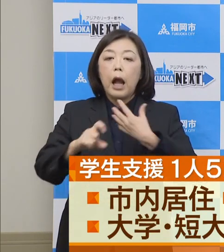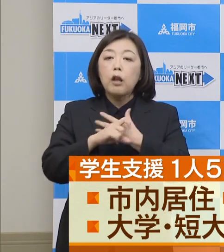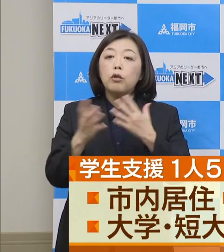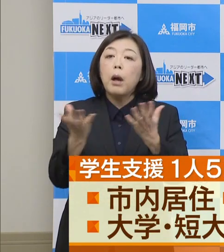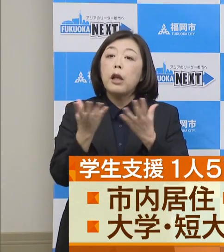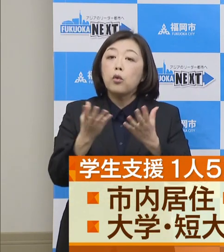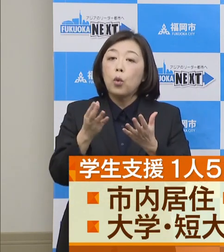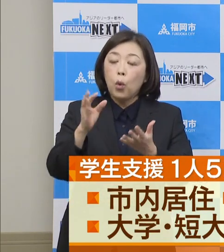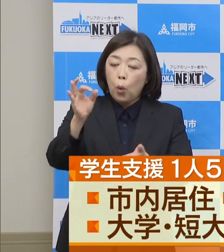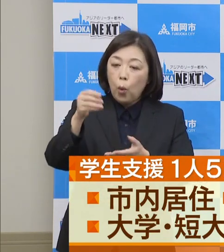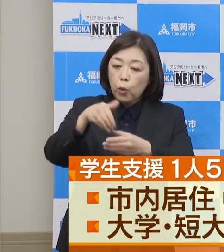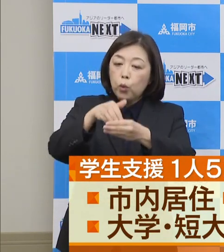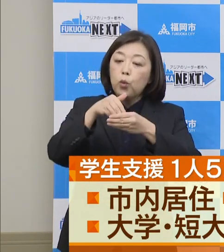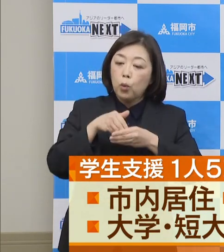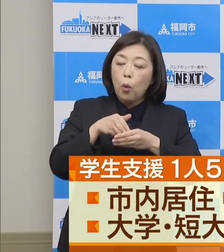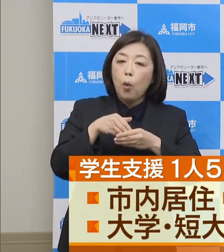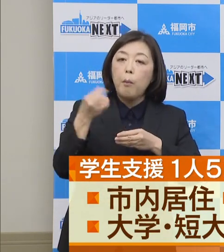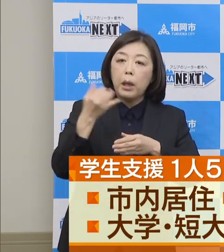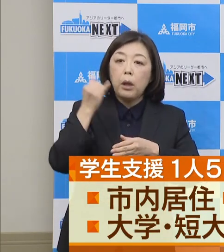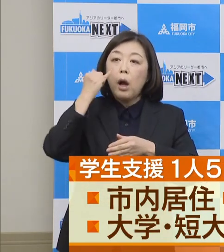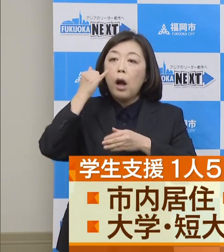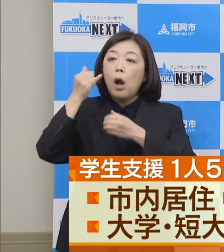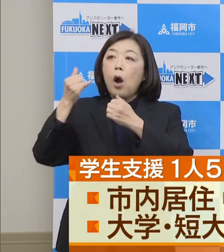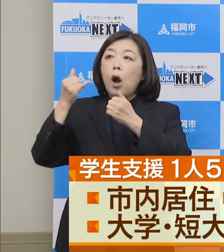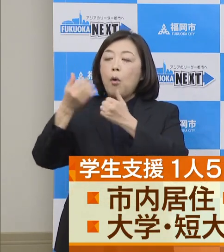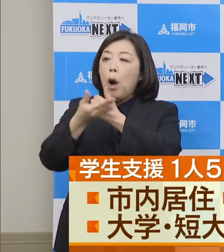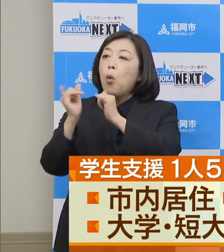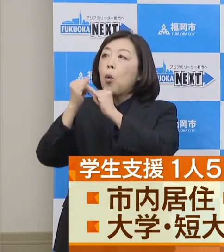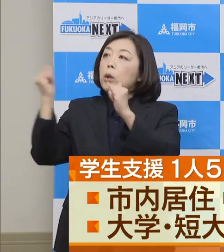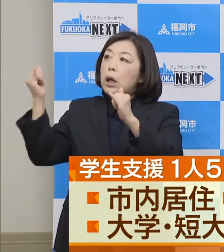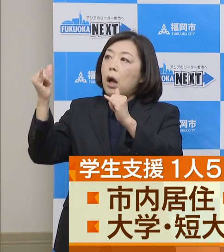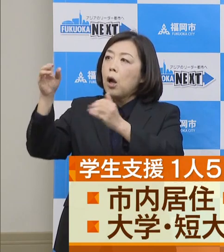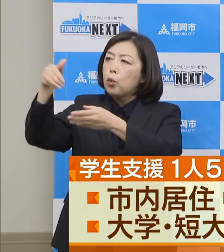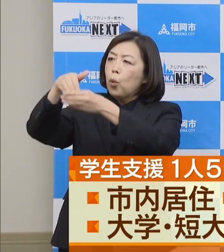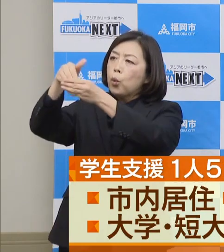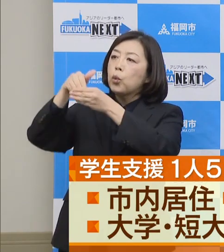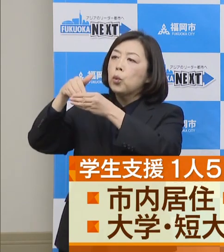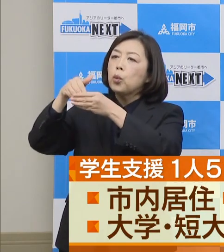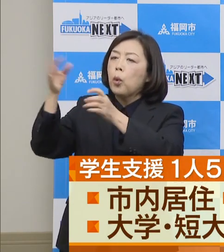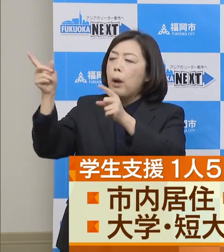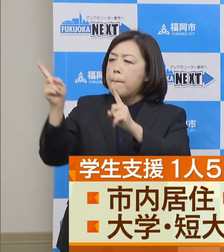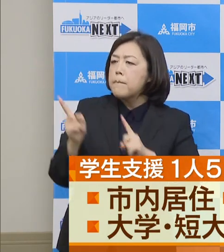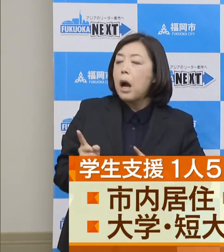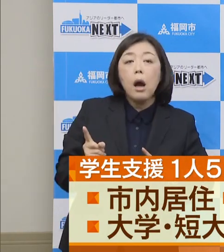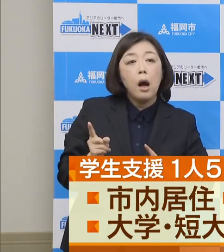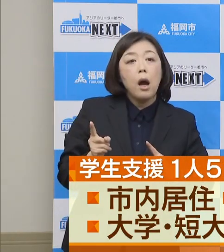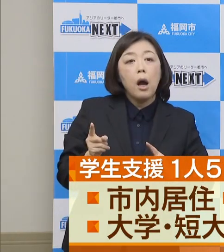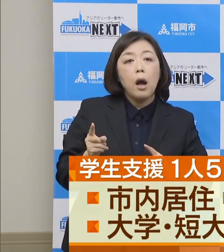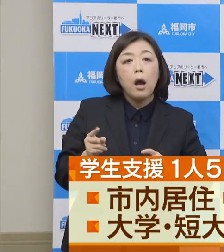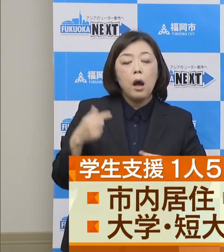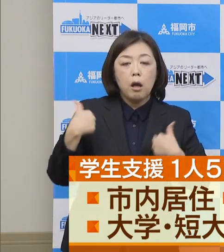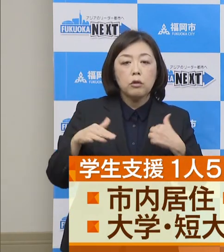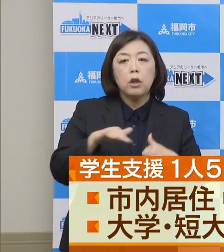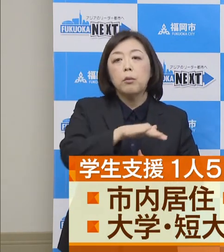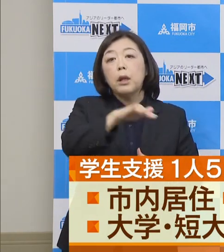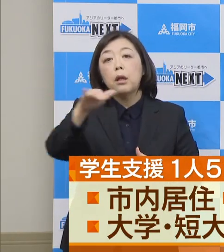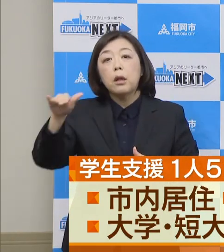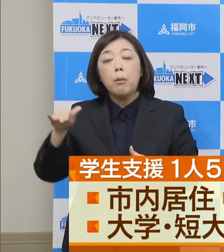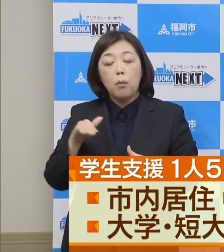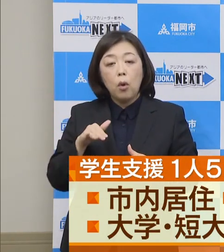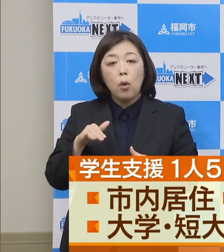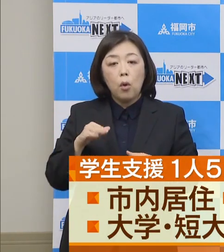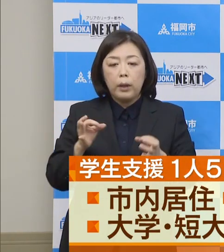大学生や短大生には特別給付金を支援します住民税非課税世帯が対象で1人